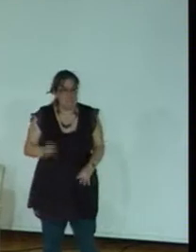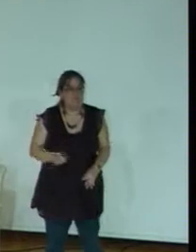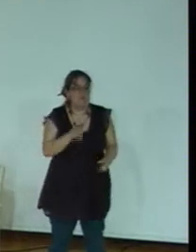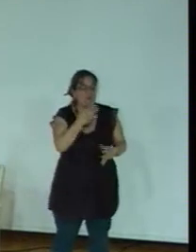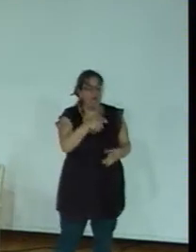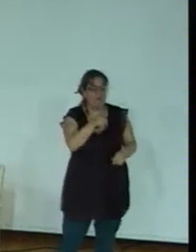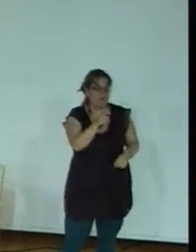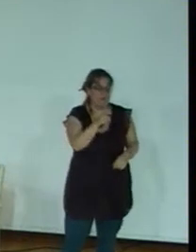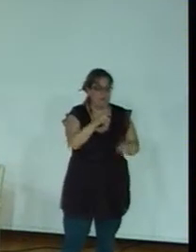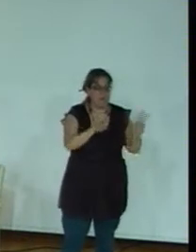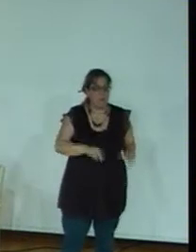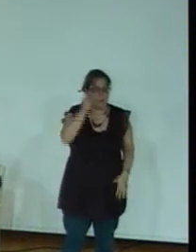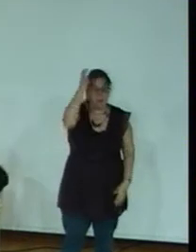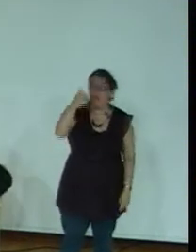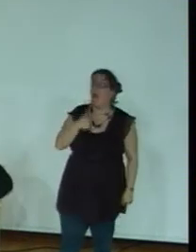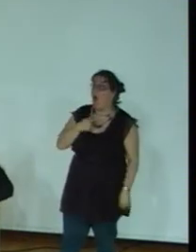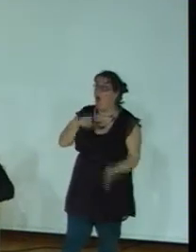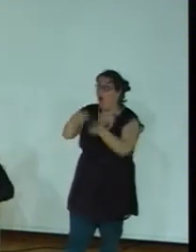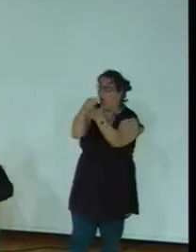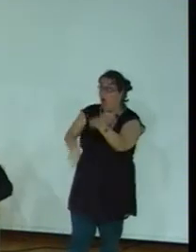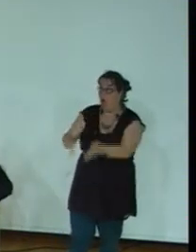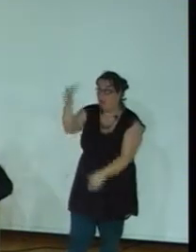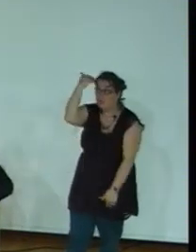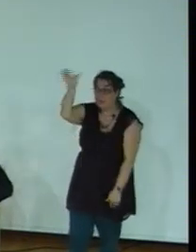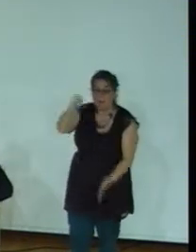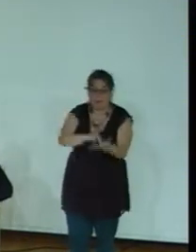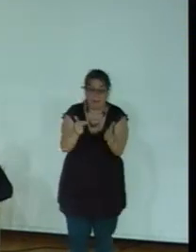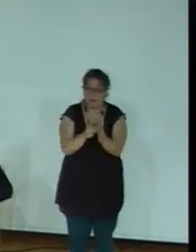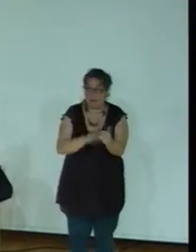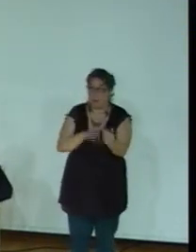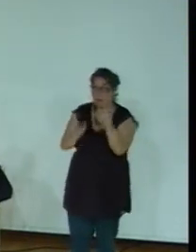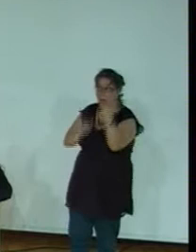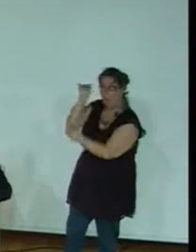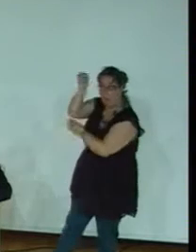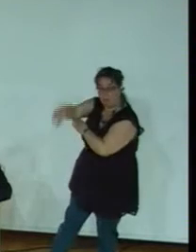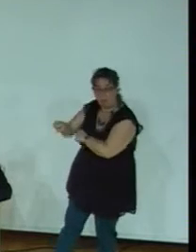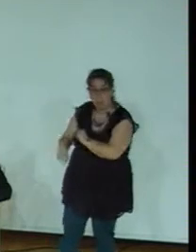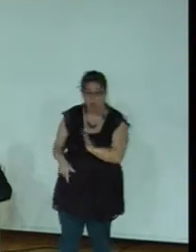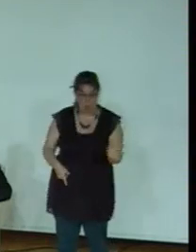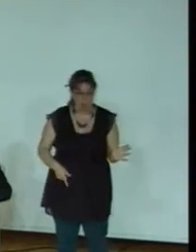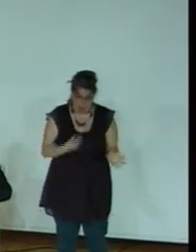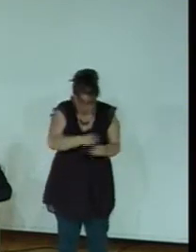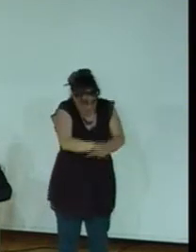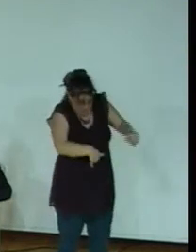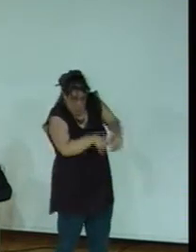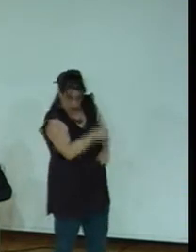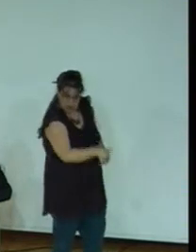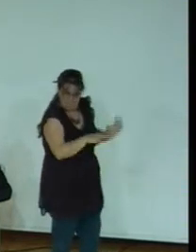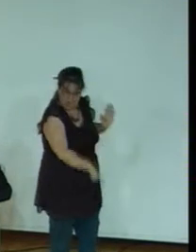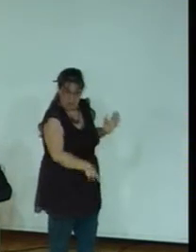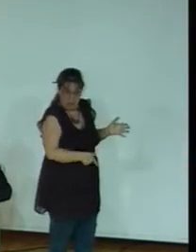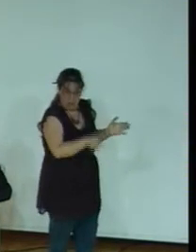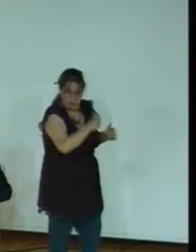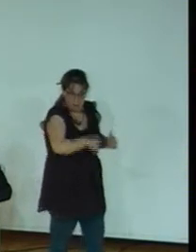tendance à ricaner face aux mesures de censure parce qu'ils connaissent des techniques qui permettent de passer outre et qui marchent effectivement tant